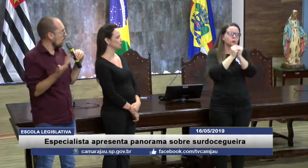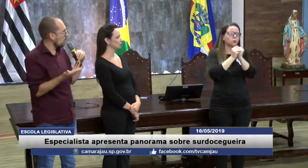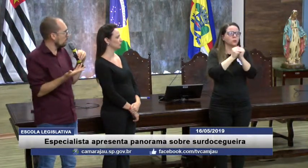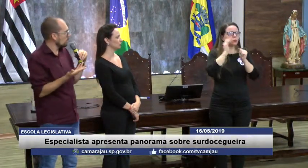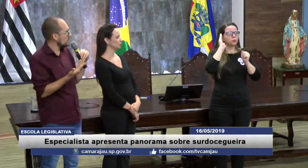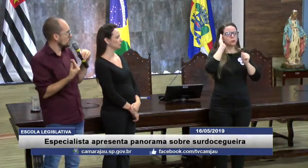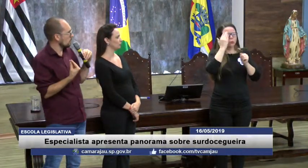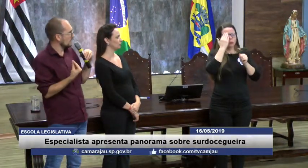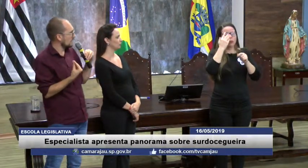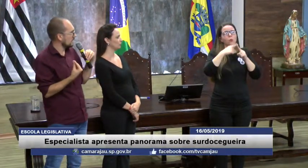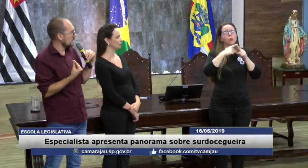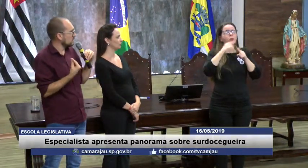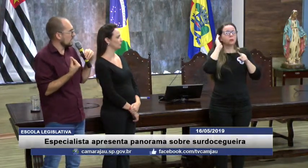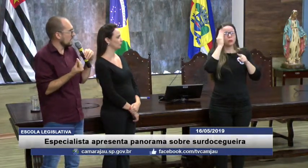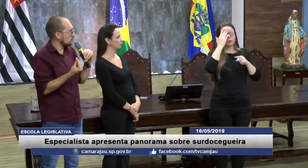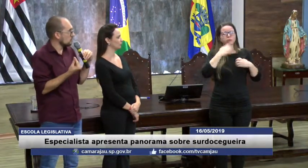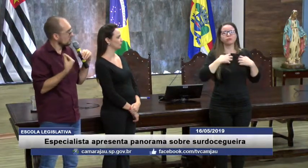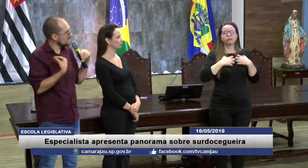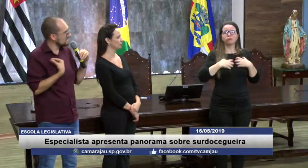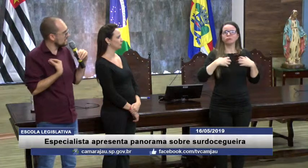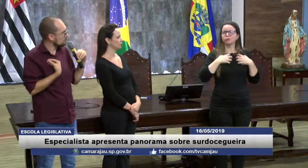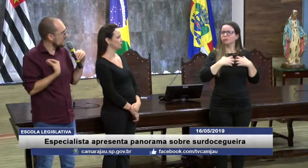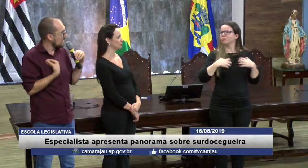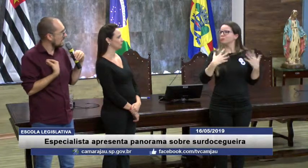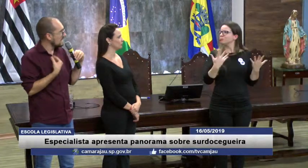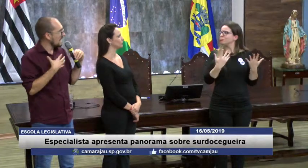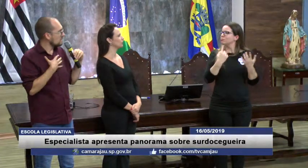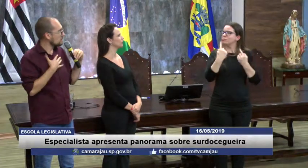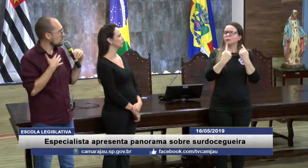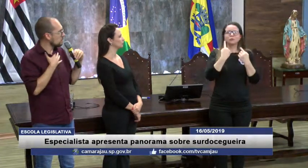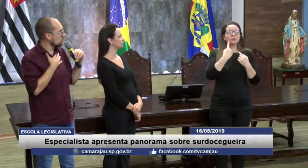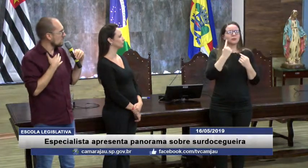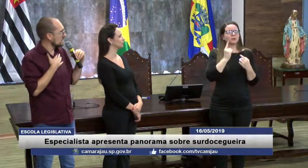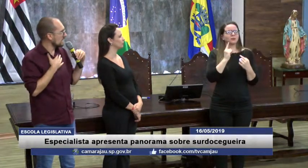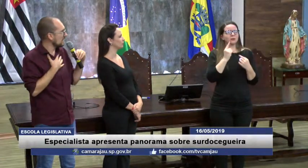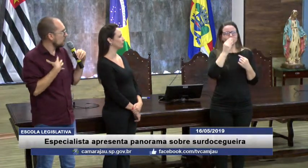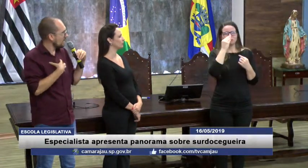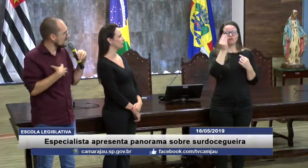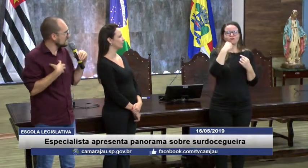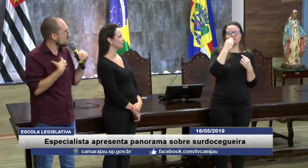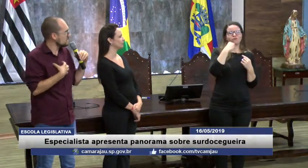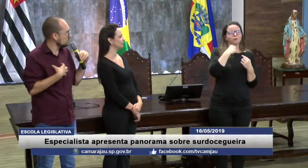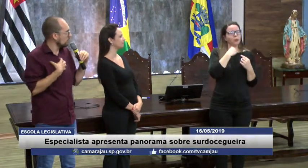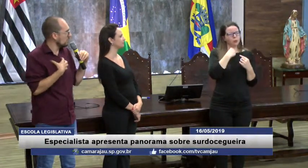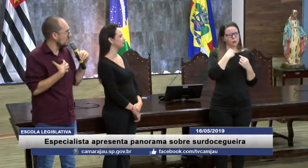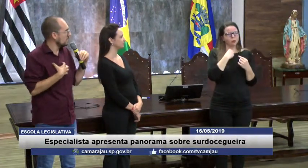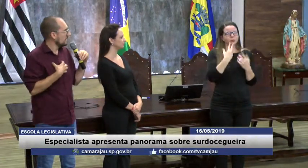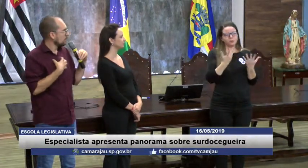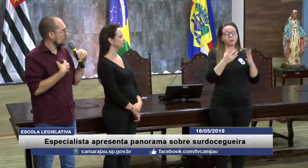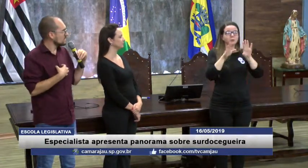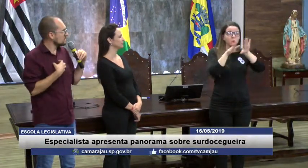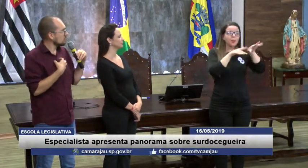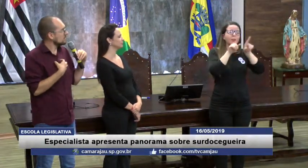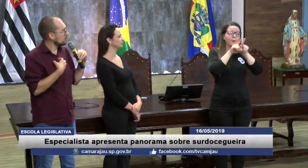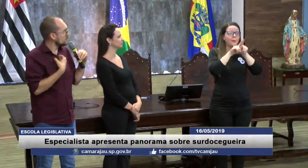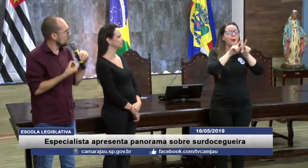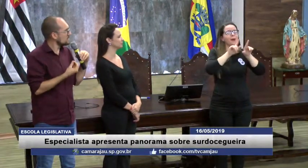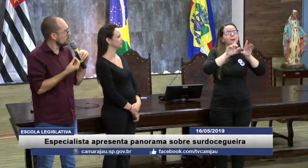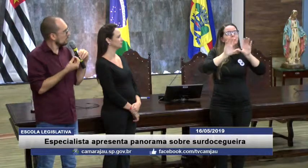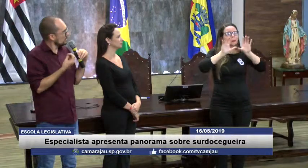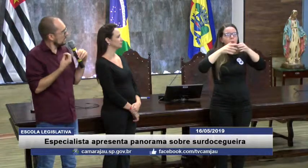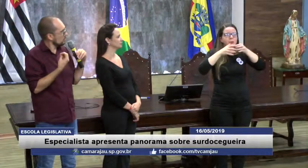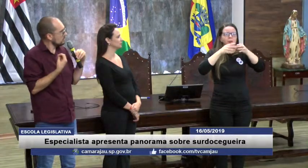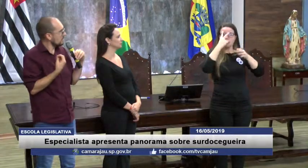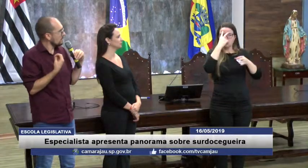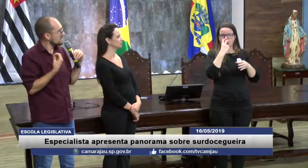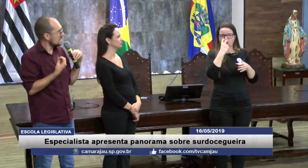meio óbvio isso para quem já é surdo, mas nem sempre é. Às vezes a pessoa com surdo-cegueira começa a desenvolver até uma depressão